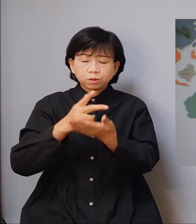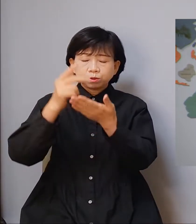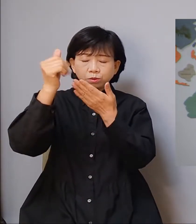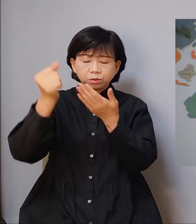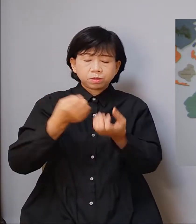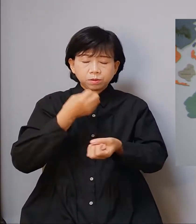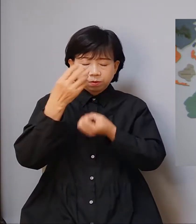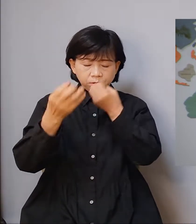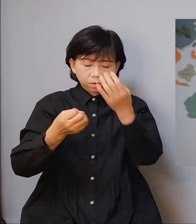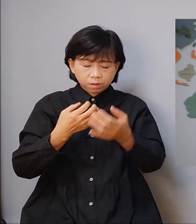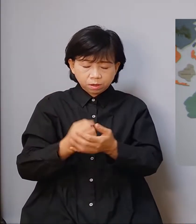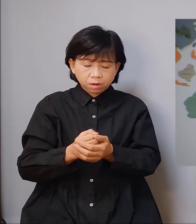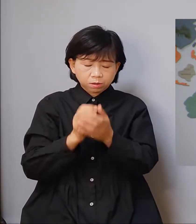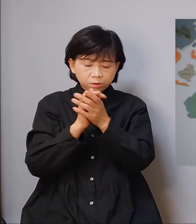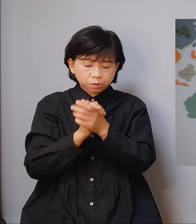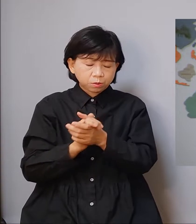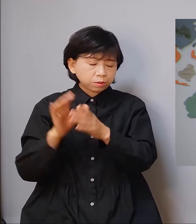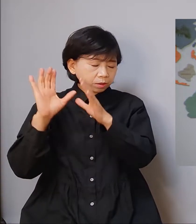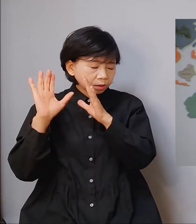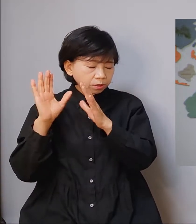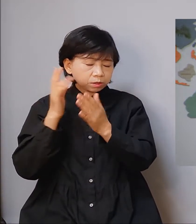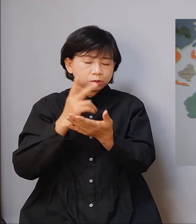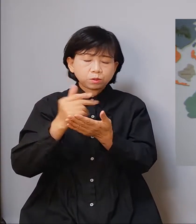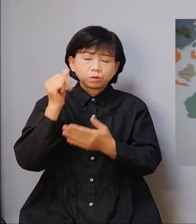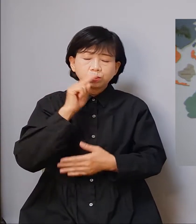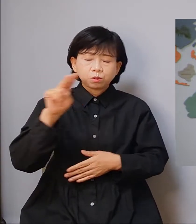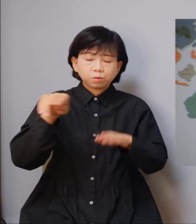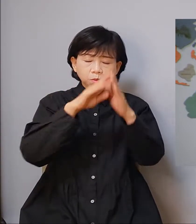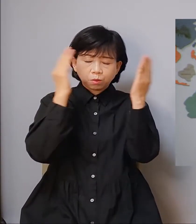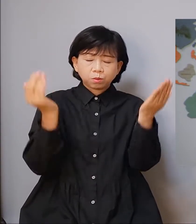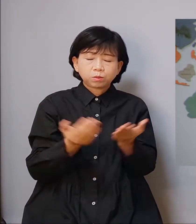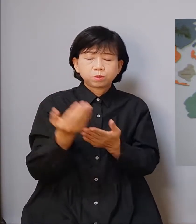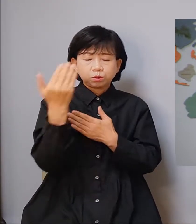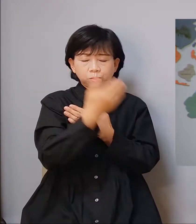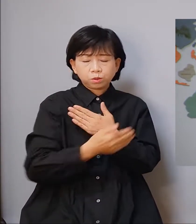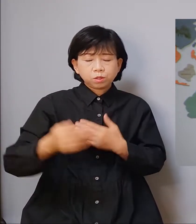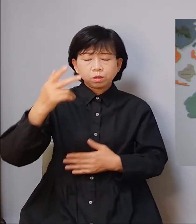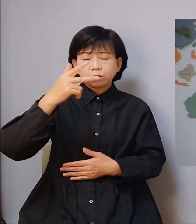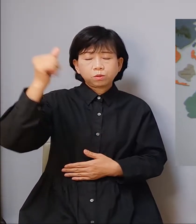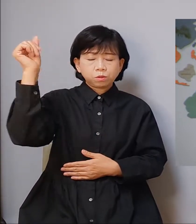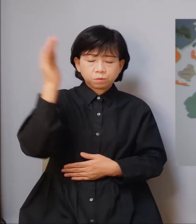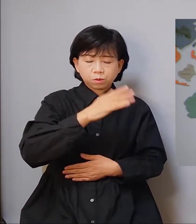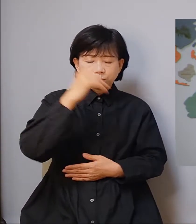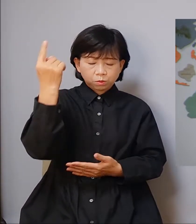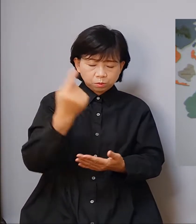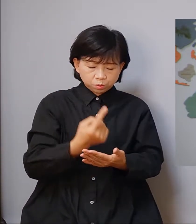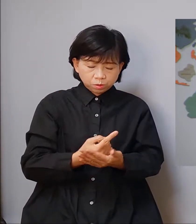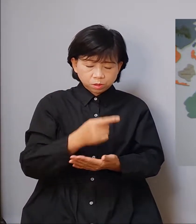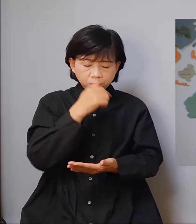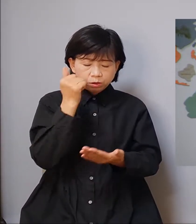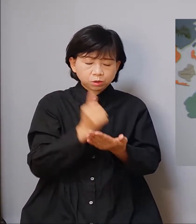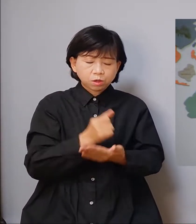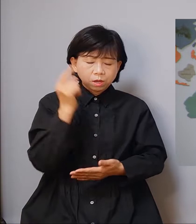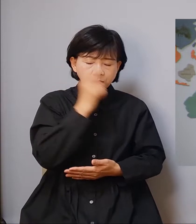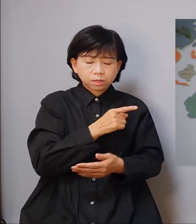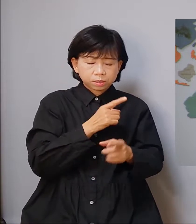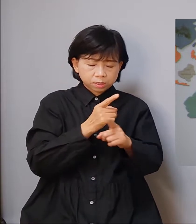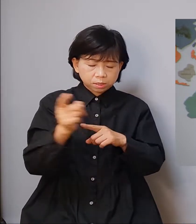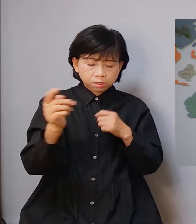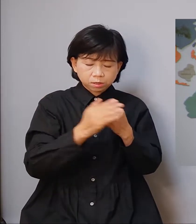들으시는 주여, 모든 육체가 주께 나오리이다. 죄악이 나를 이겼사오니 우리의 허물을